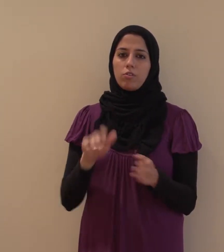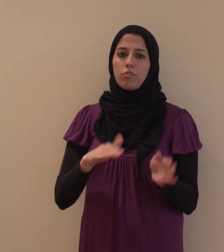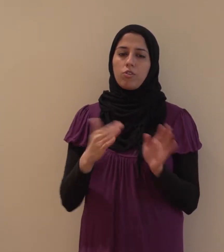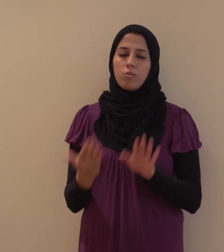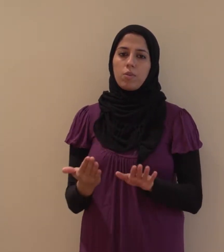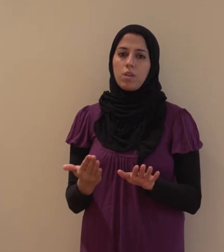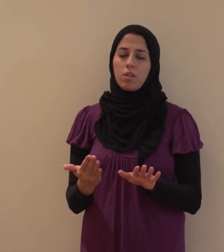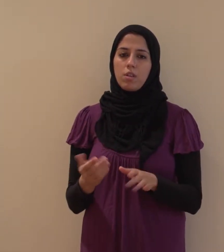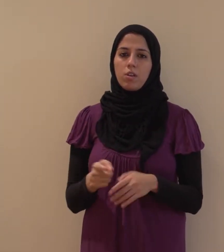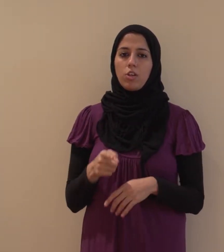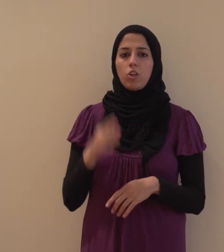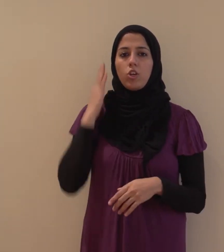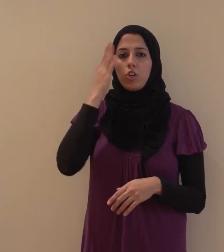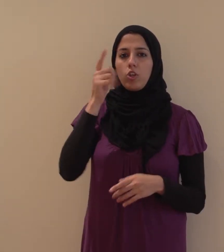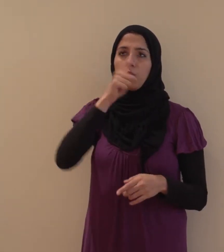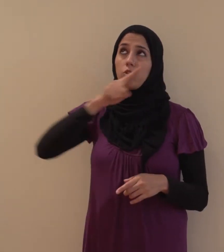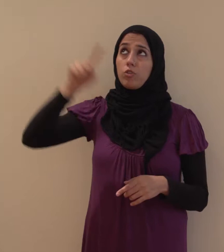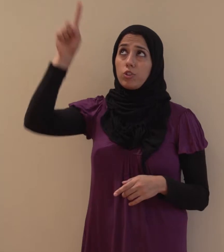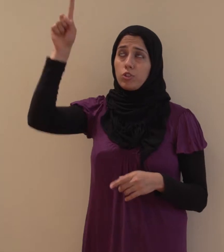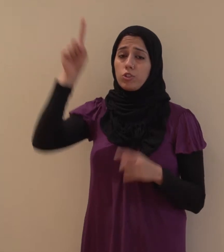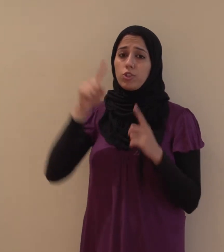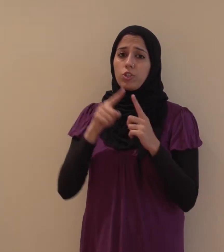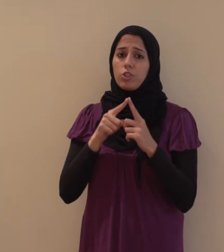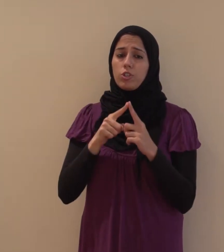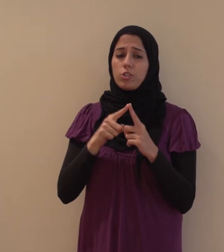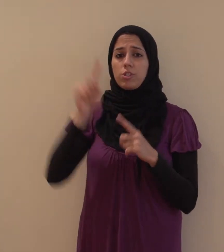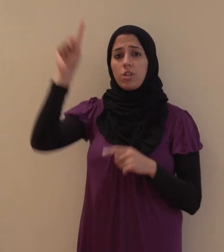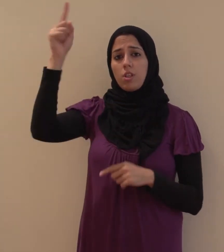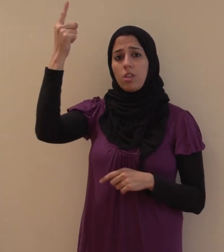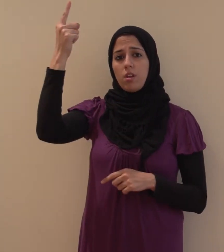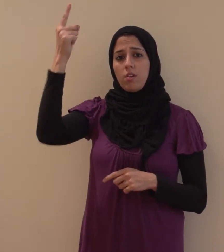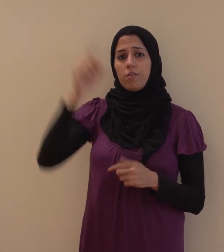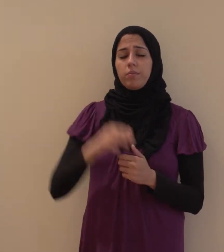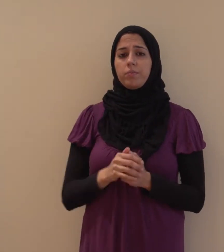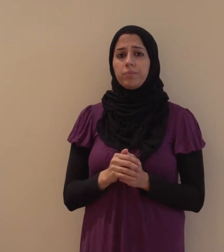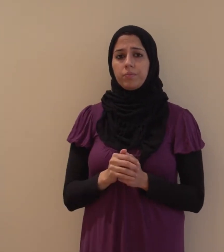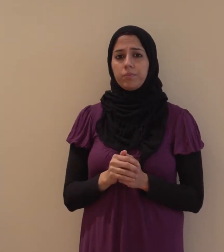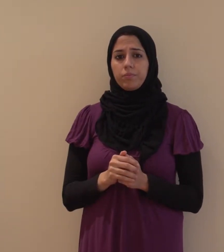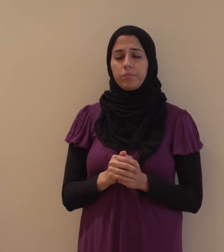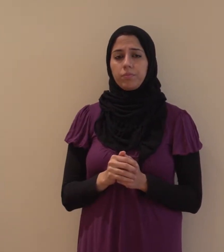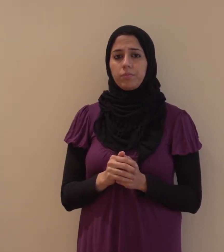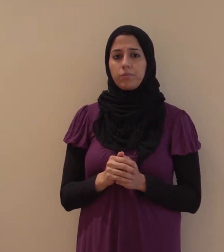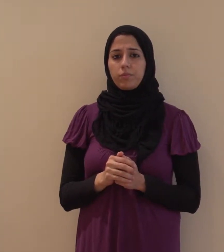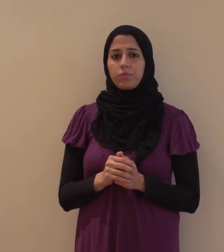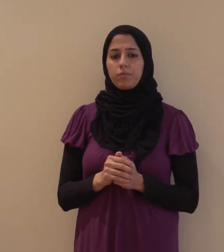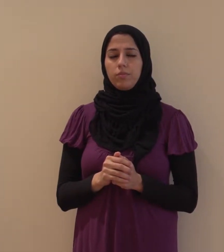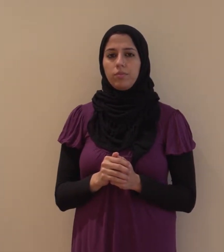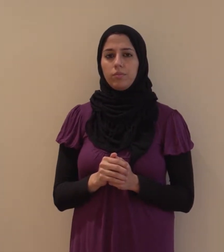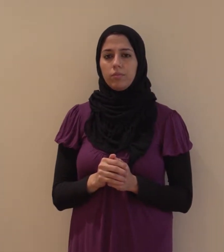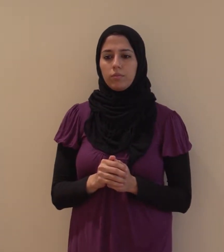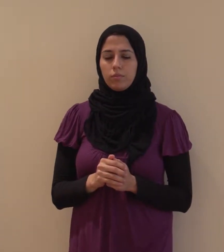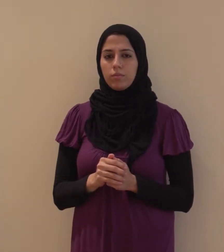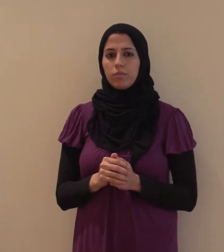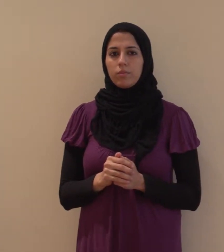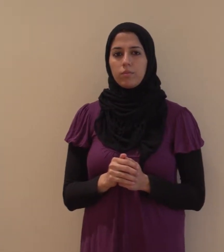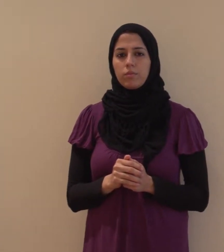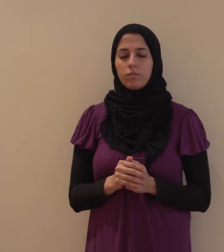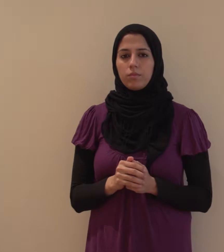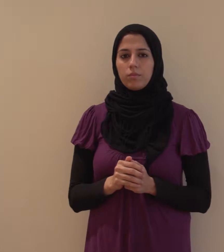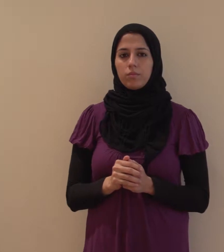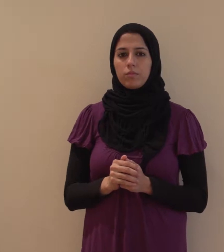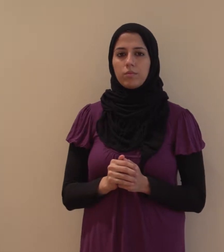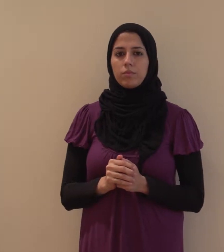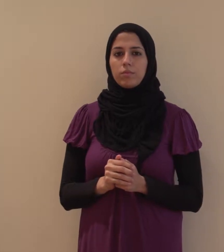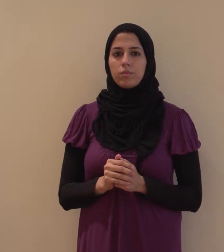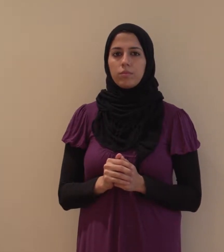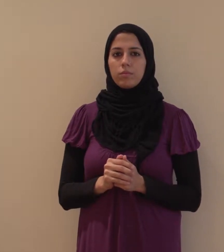seen. فَيُنَبِّئُكُمْ بِمَا كُنْتُمْ تَعْمَلُونَ. And Allah subhanahu wa ta'ala will inform you. He will inform you. He will tell